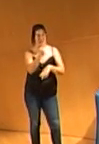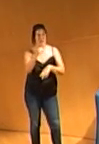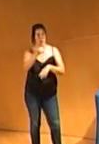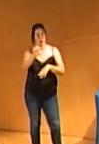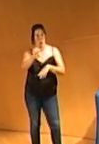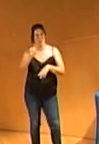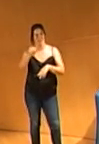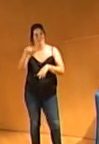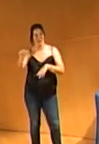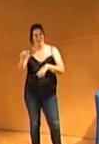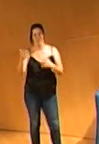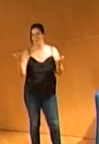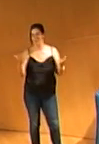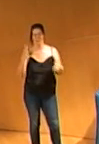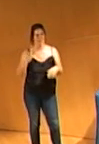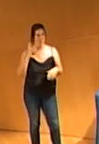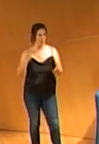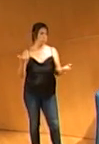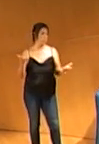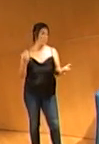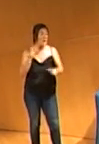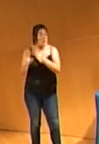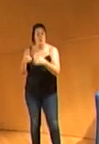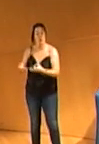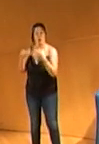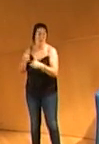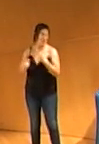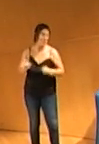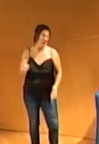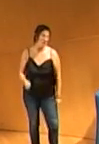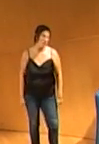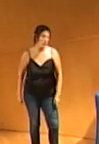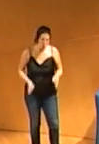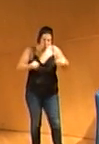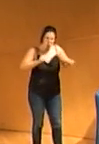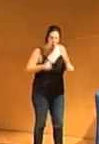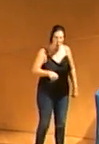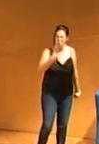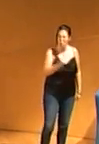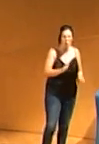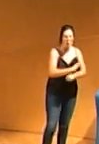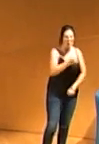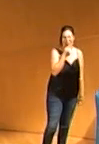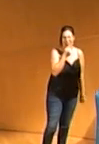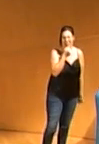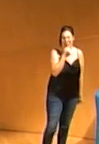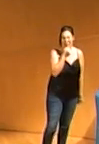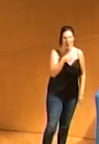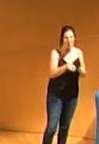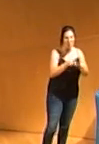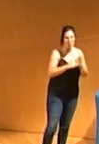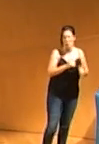Dana en boucle pendant tout le week-end. Des gens normaux, ils font pas ça. Mais ça fait rien, on était bien et on a chanté ensemble. Voilà. Vous